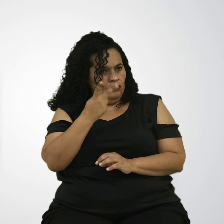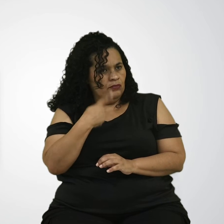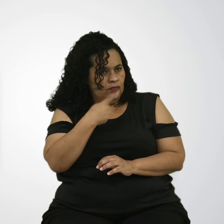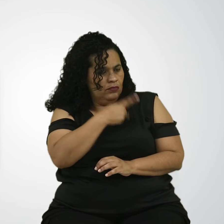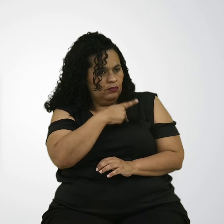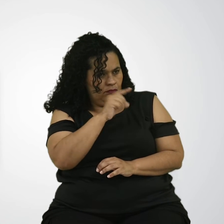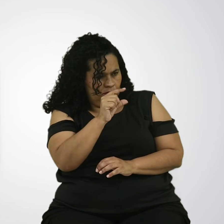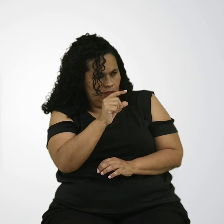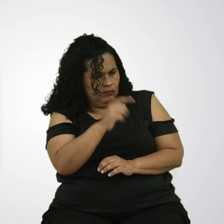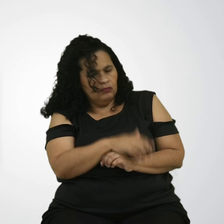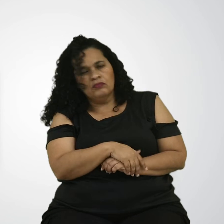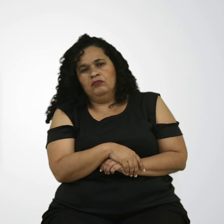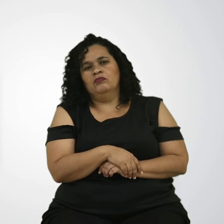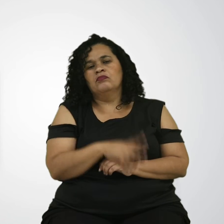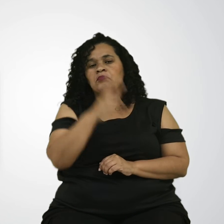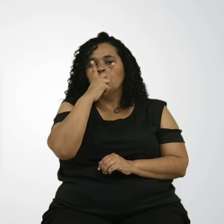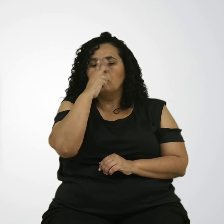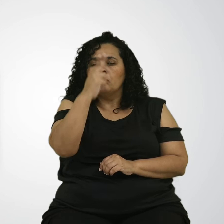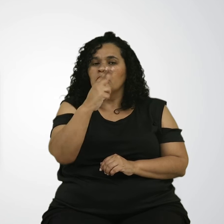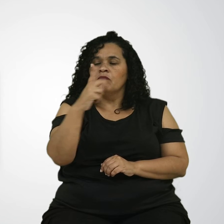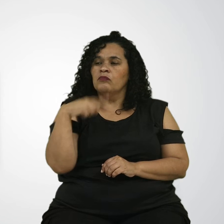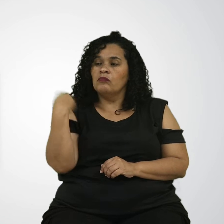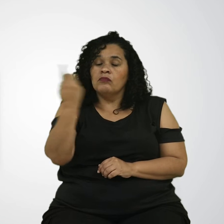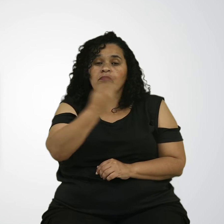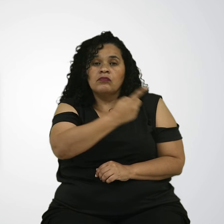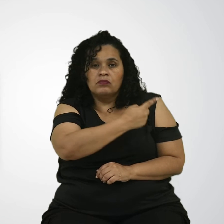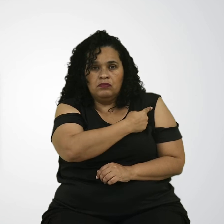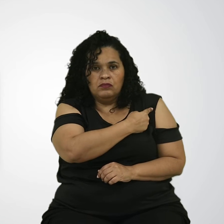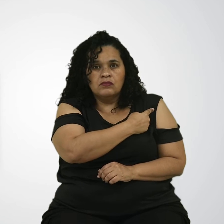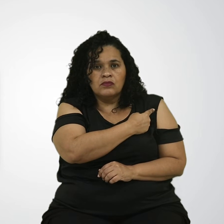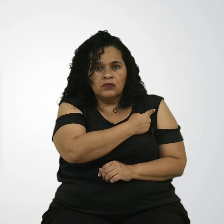colaborar, né? Eu acho que nós nunca